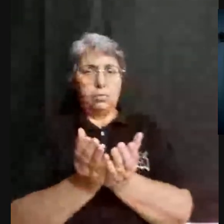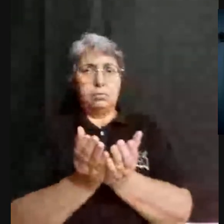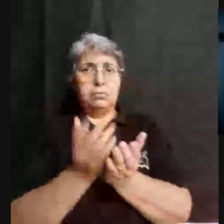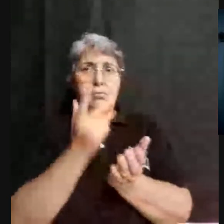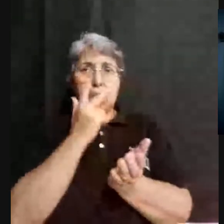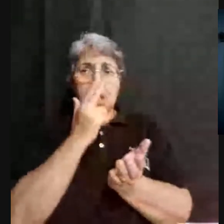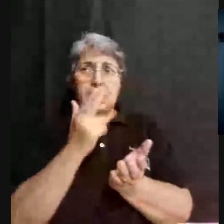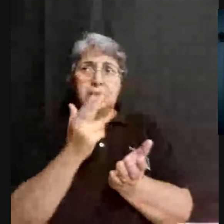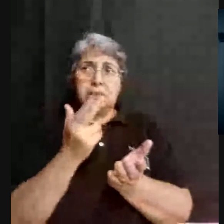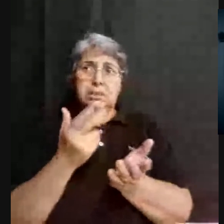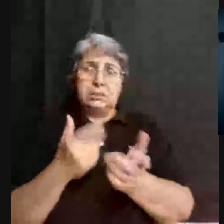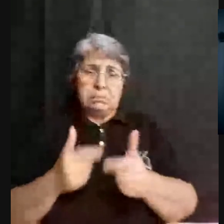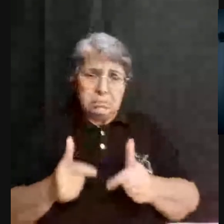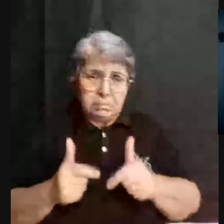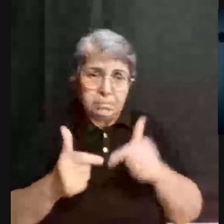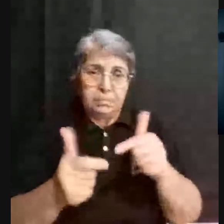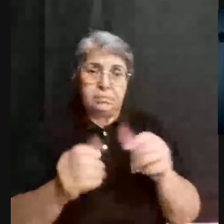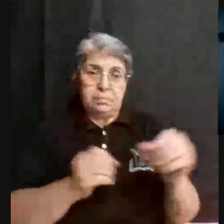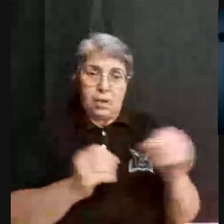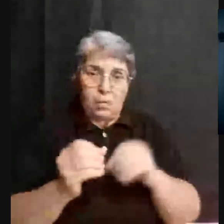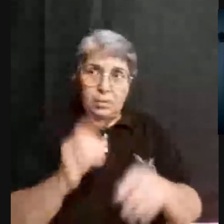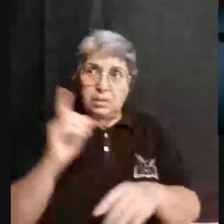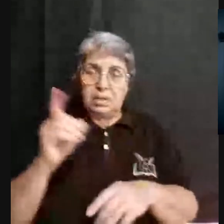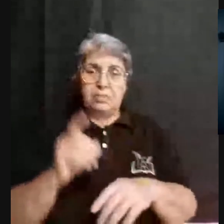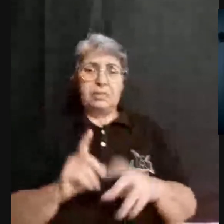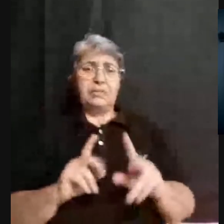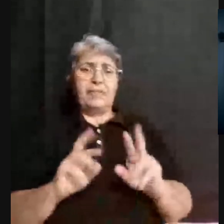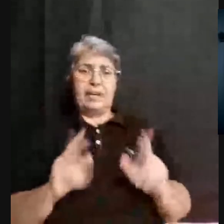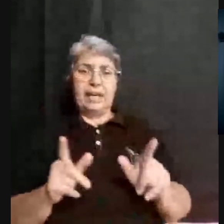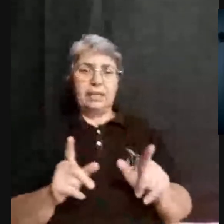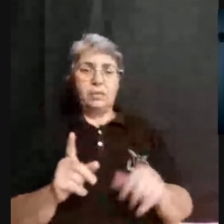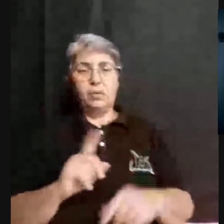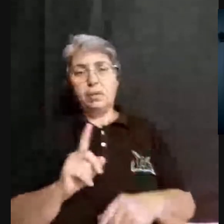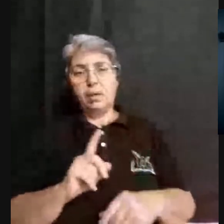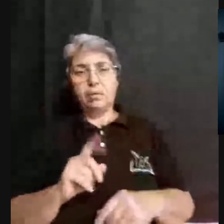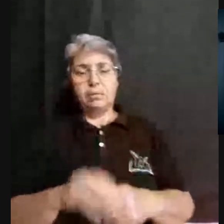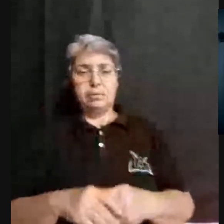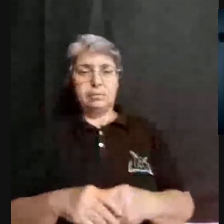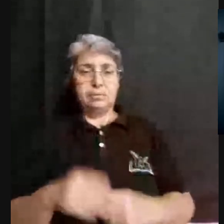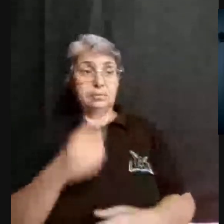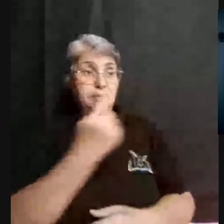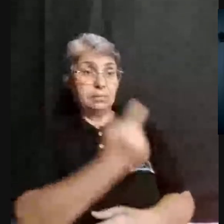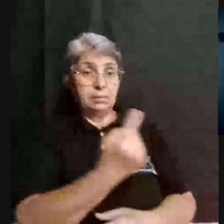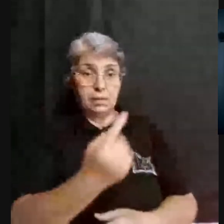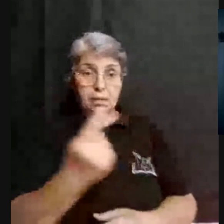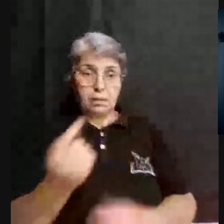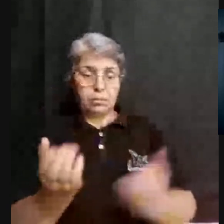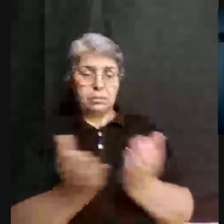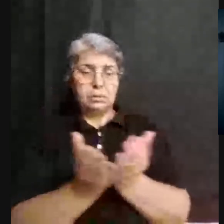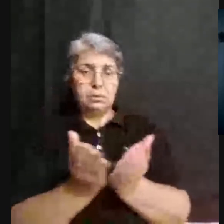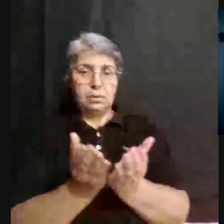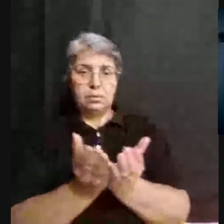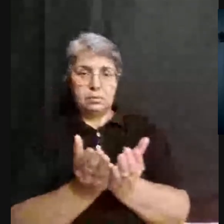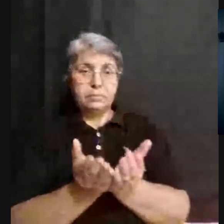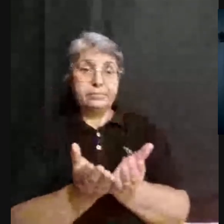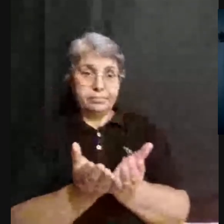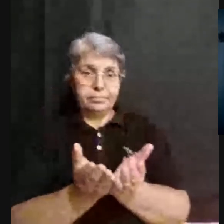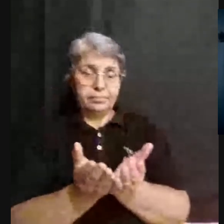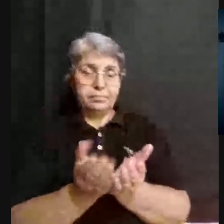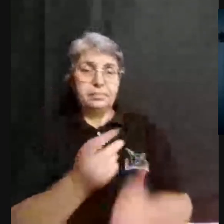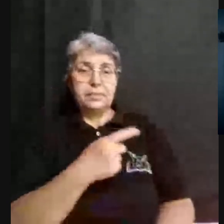faz o curso de ação que ele decide tomar. E ele também afirma